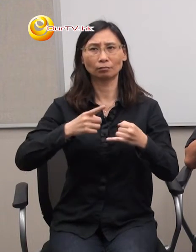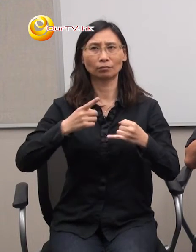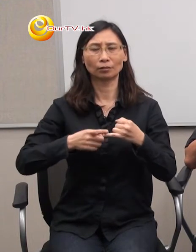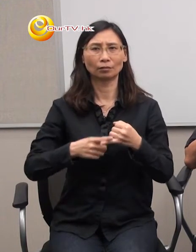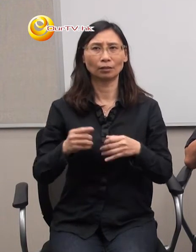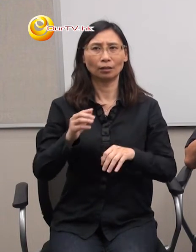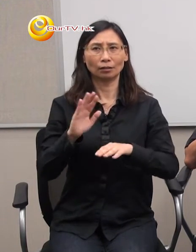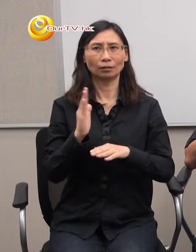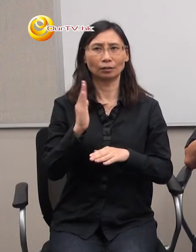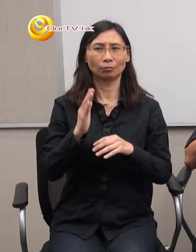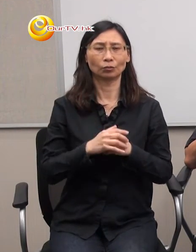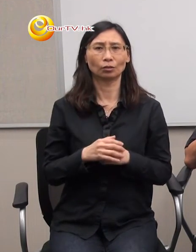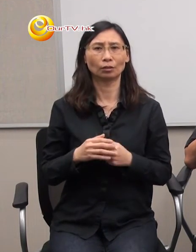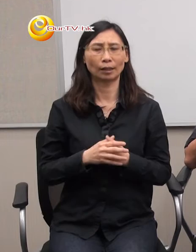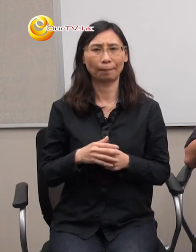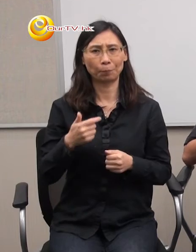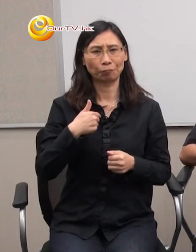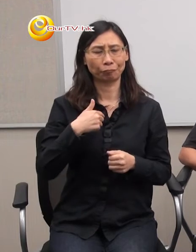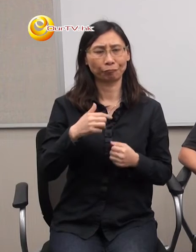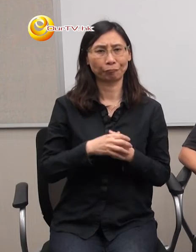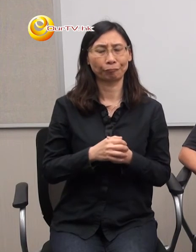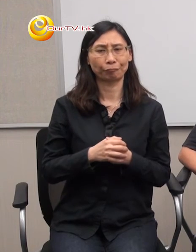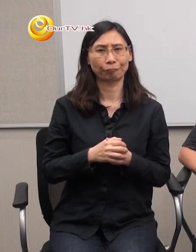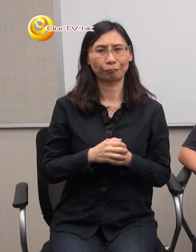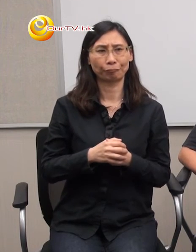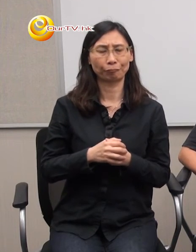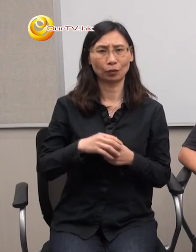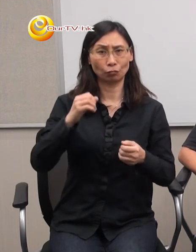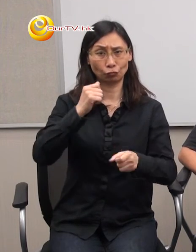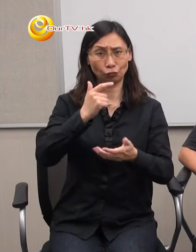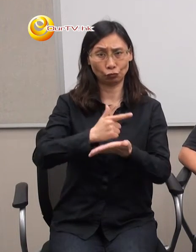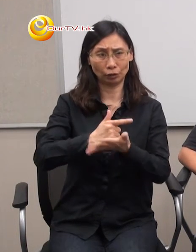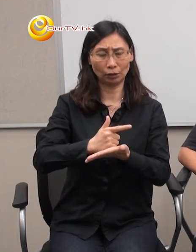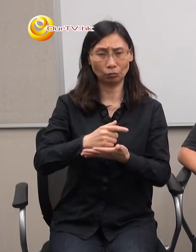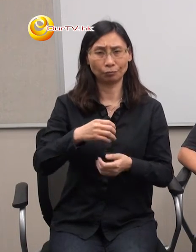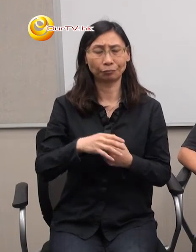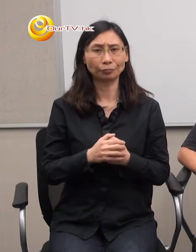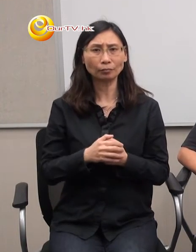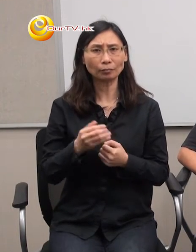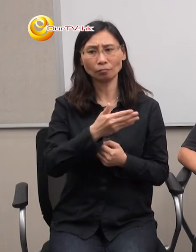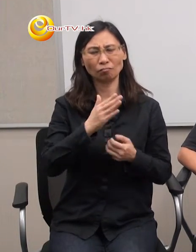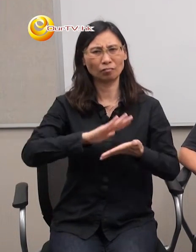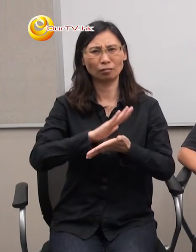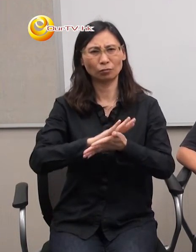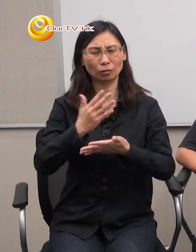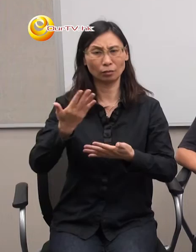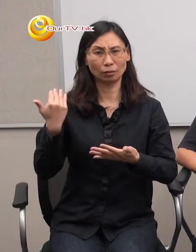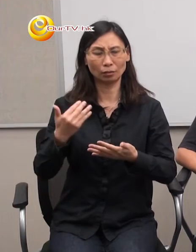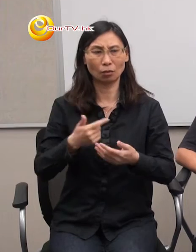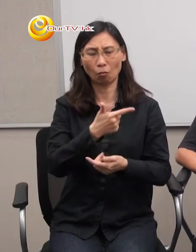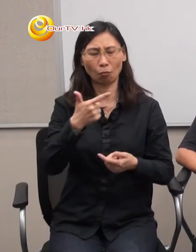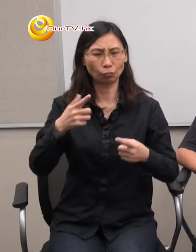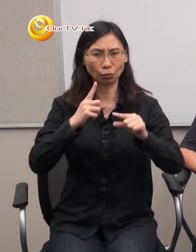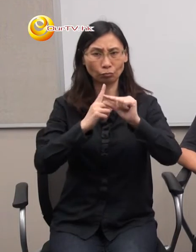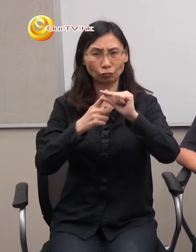都差唔多尾聲咧。咁但係我諗一樣嘢嘅關鍵就係話，其實睇翻咁多年以嚟，好多中共領導人落嚟